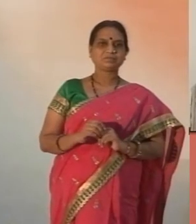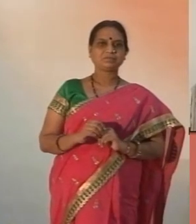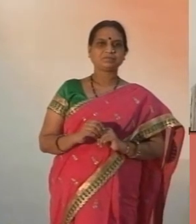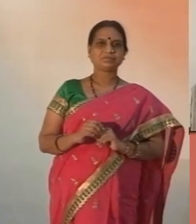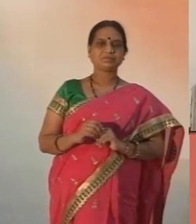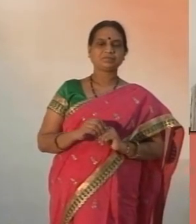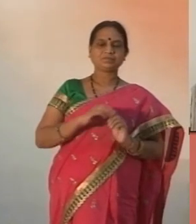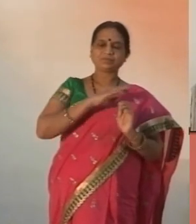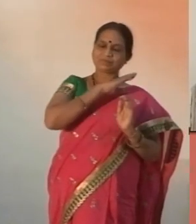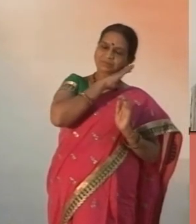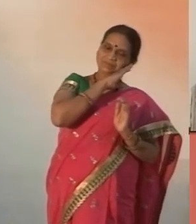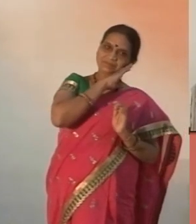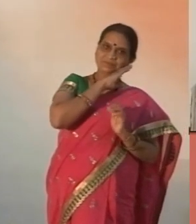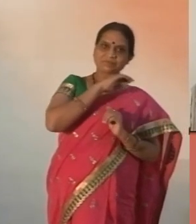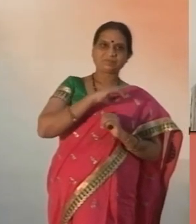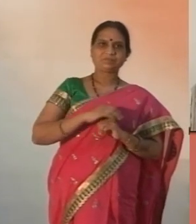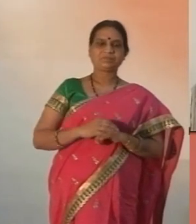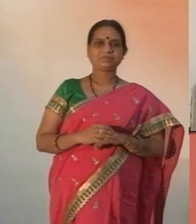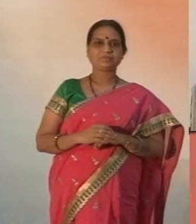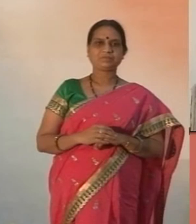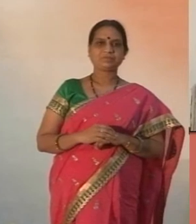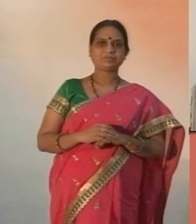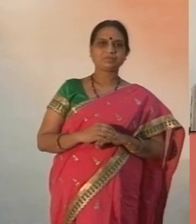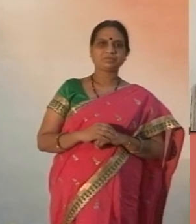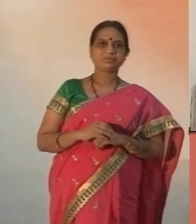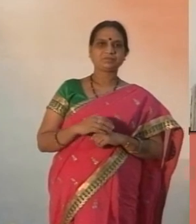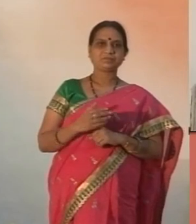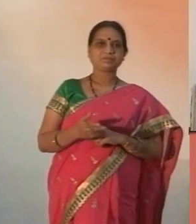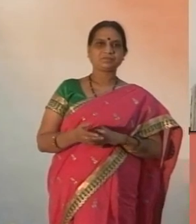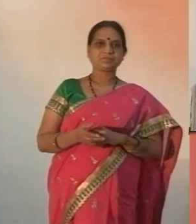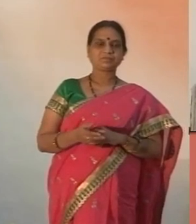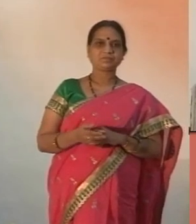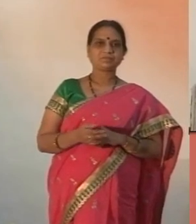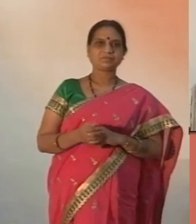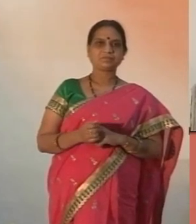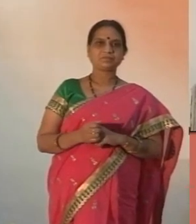और नींद अर्थात रेस्ट की ज़रूरत है,